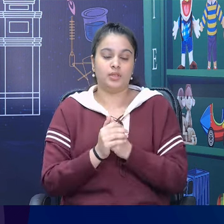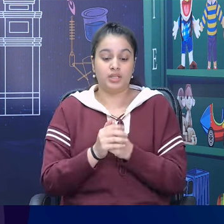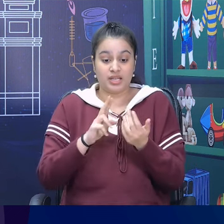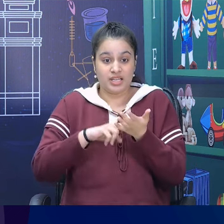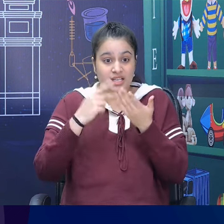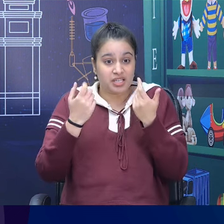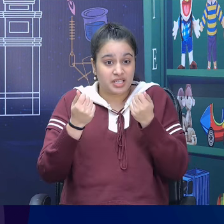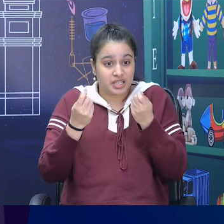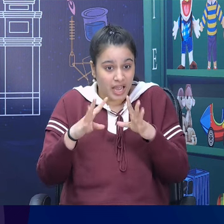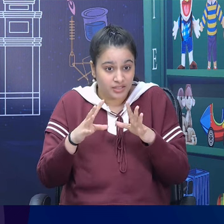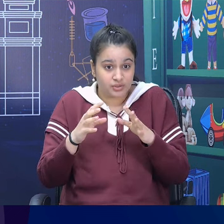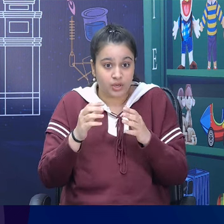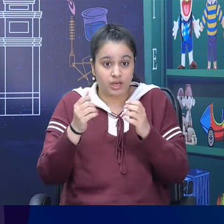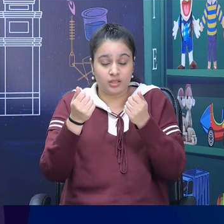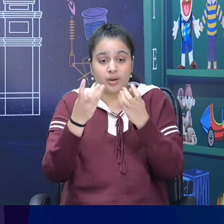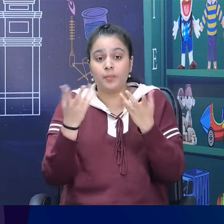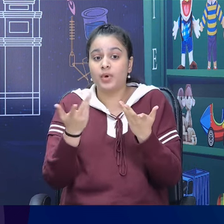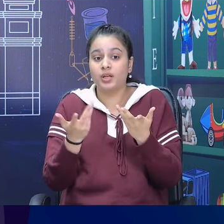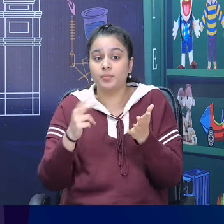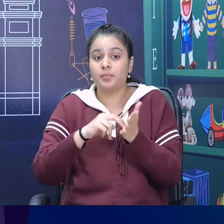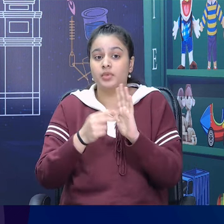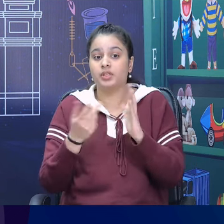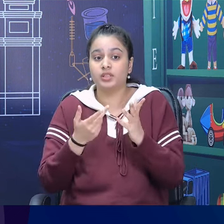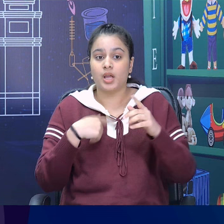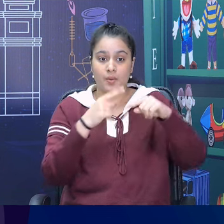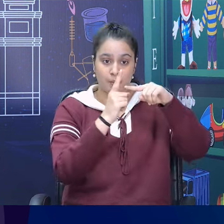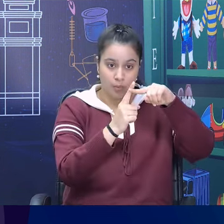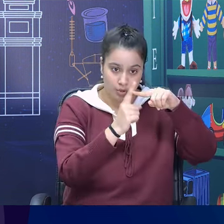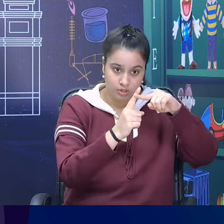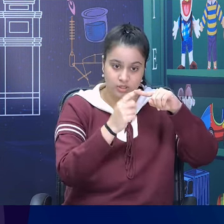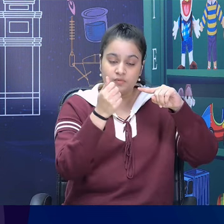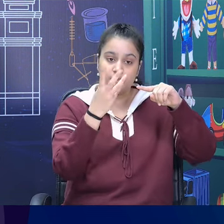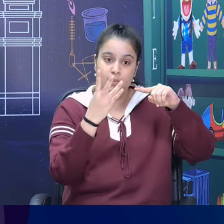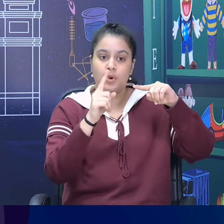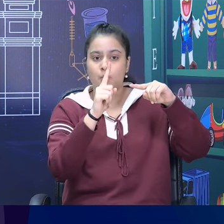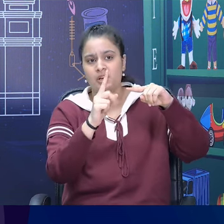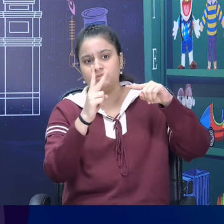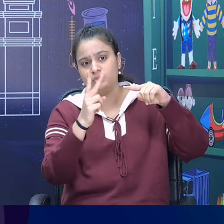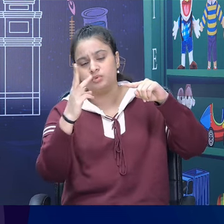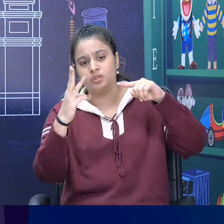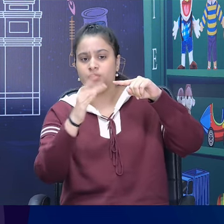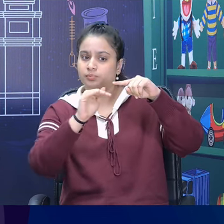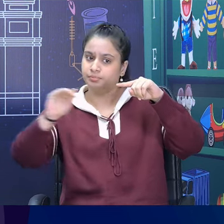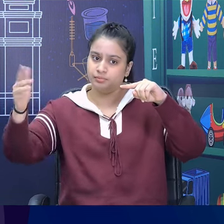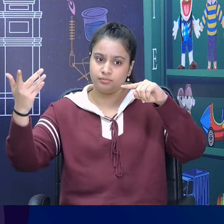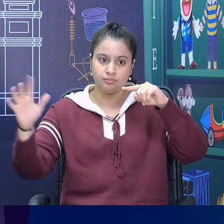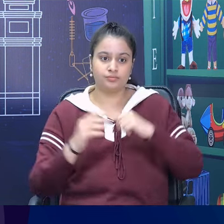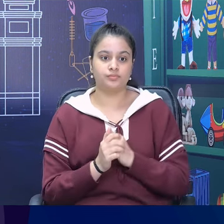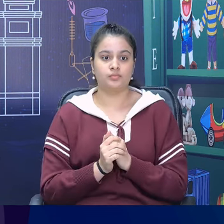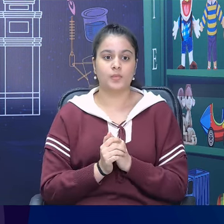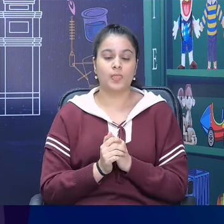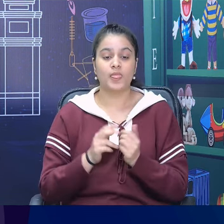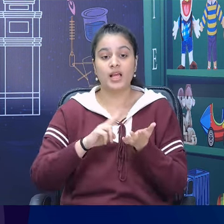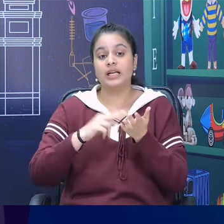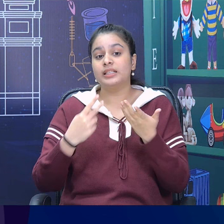काउंटेबल लाइक अ दैट इज पॉजिटिव नंबर दैट इज 1 2 3 एंड सो ऑन एंड नेट नेचुरल नंबर आल्सो